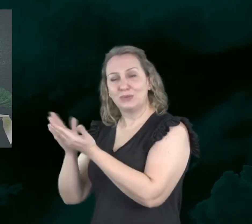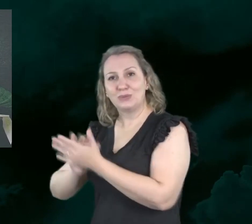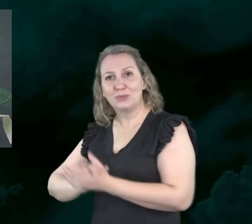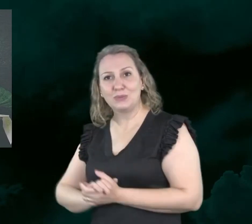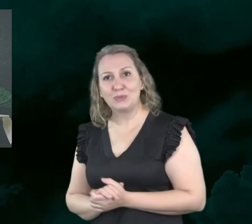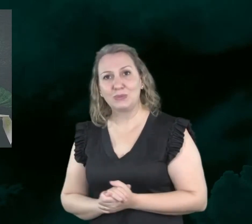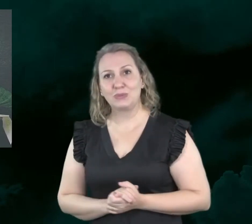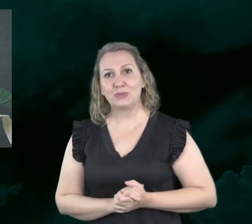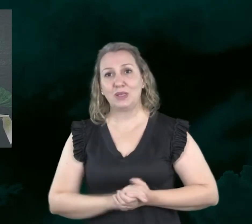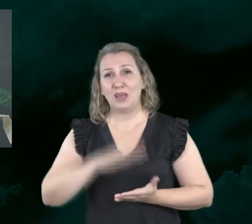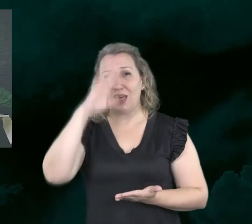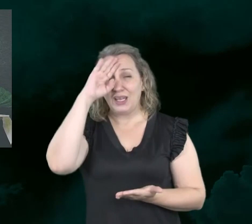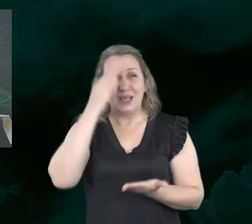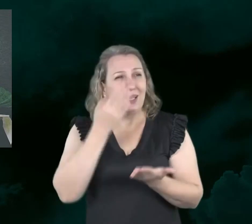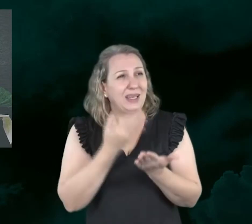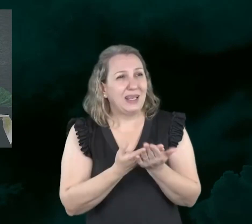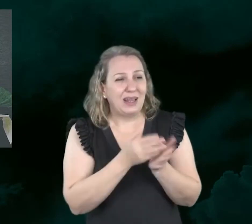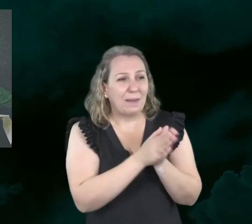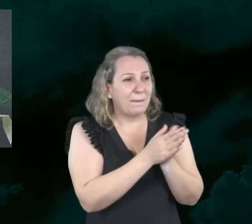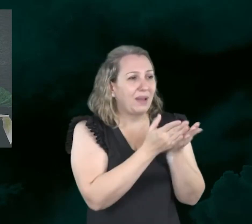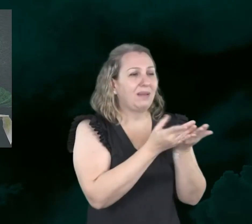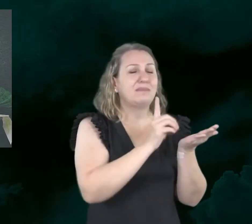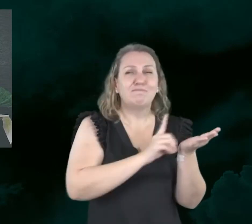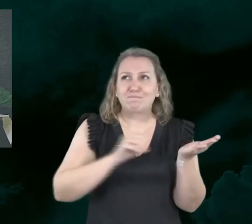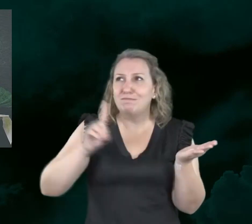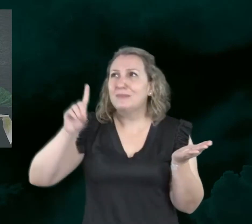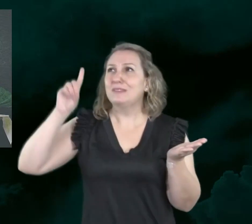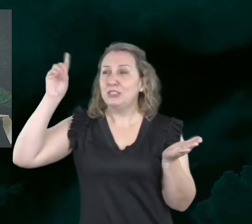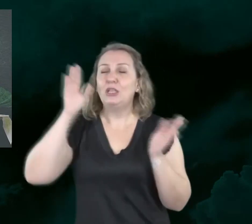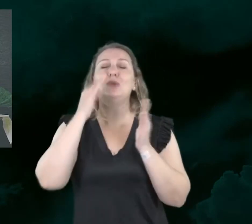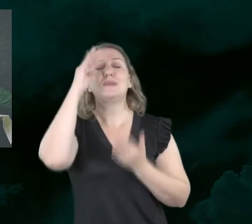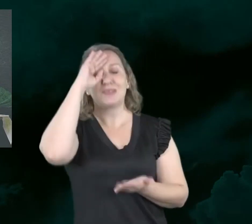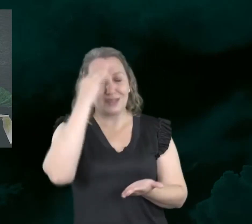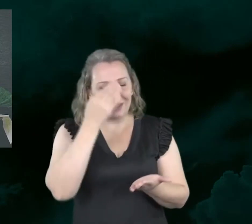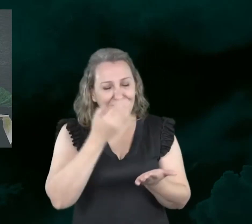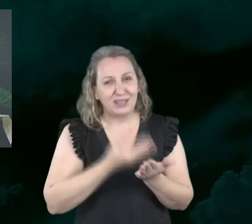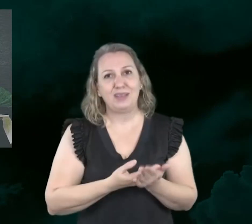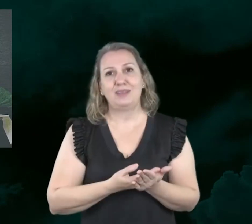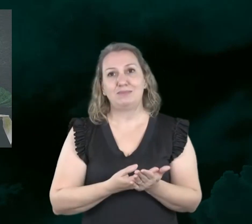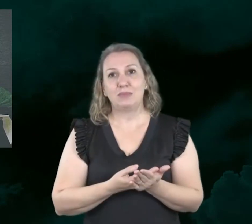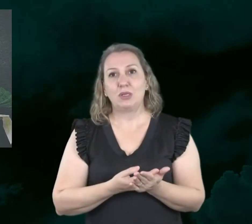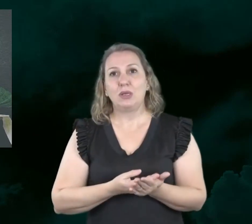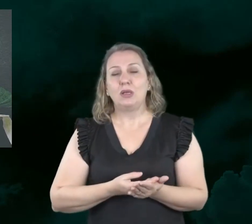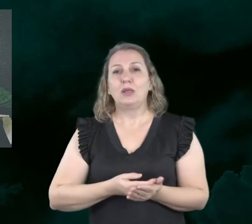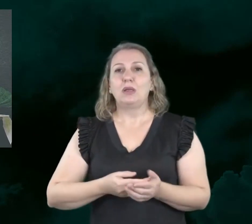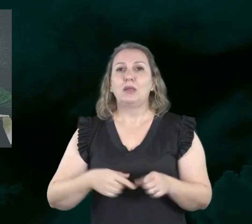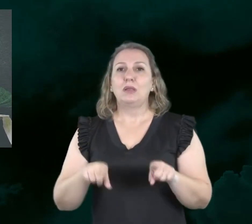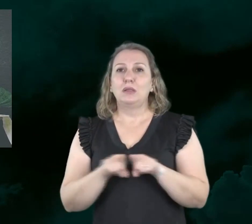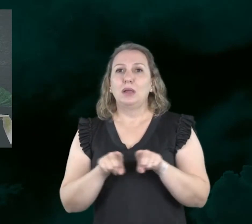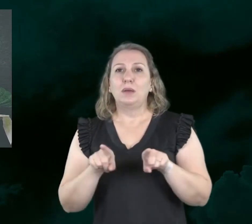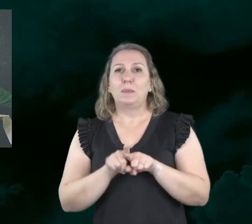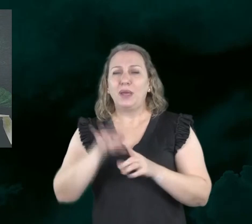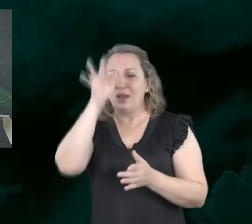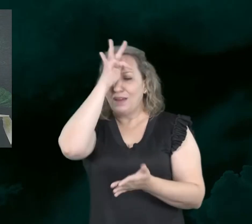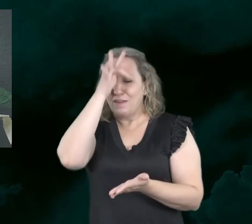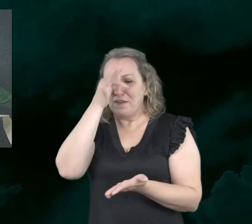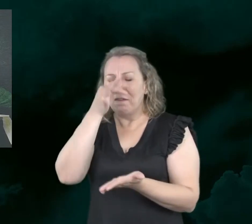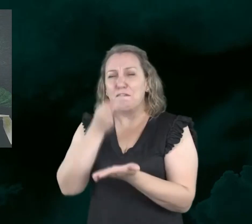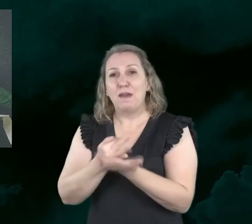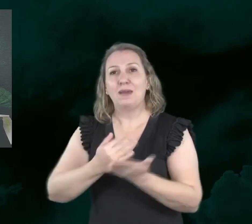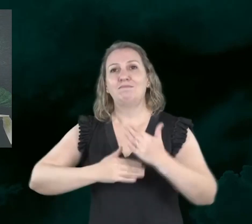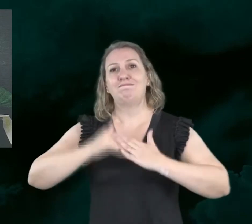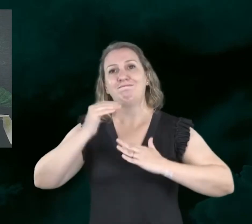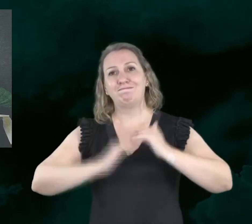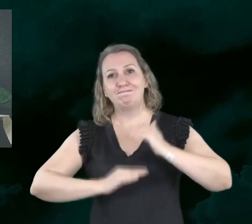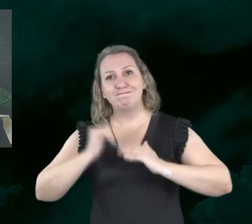falar, nós precisamos exercitar a fé, crendo. Mas nós precisamos de um labor de